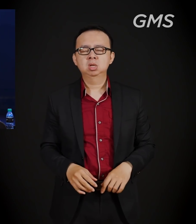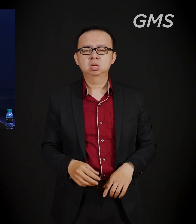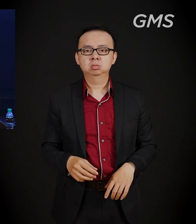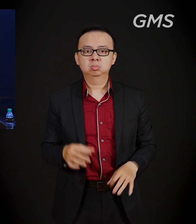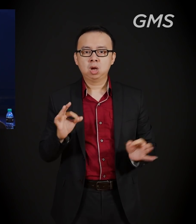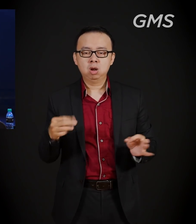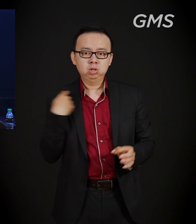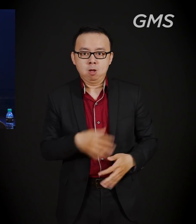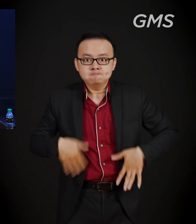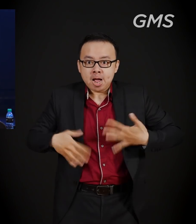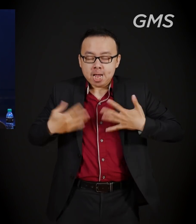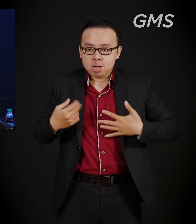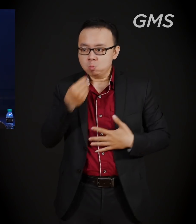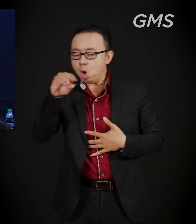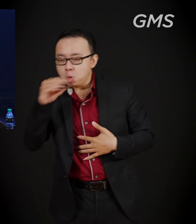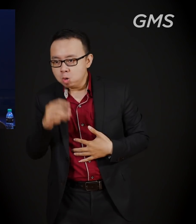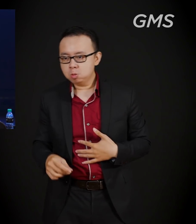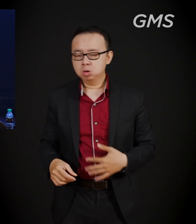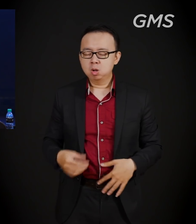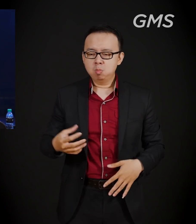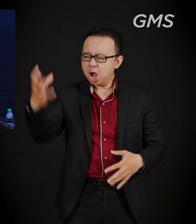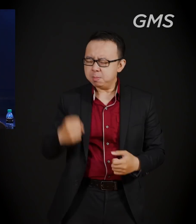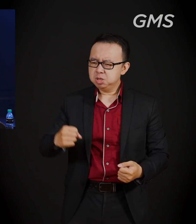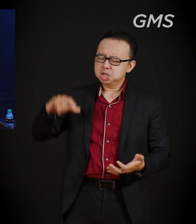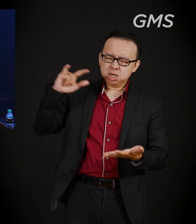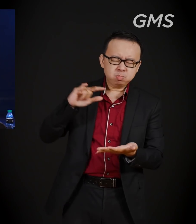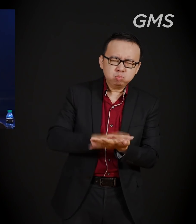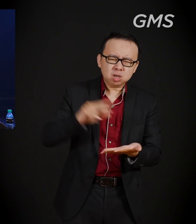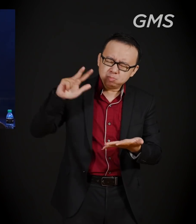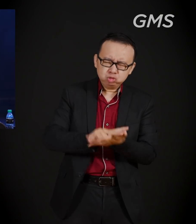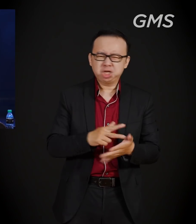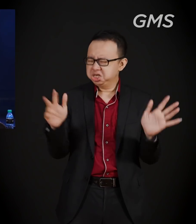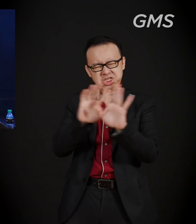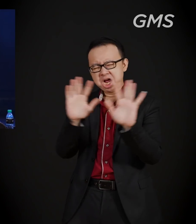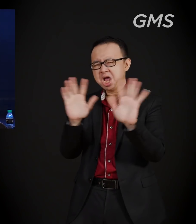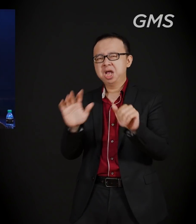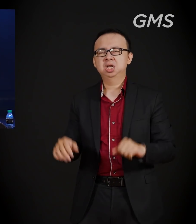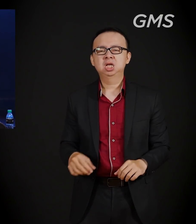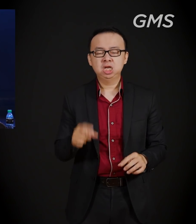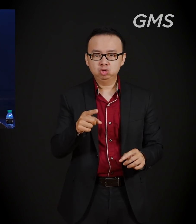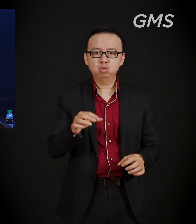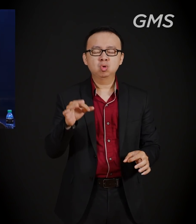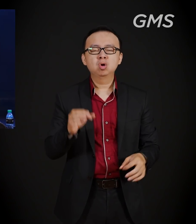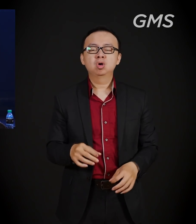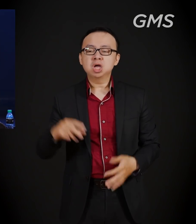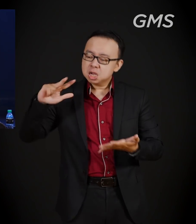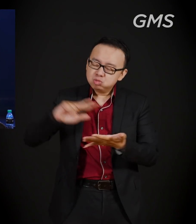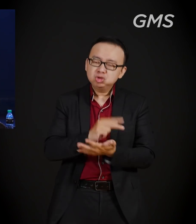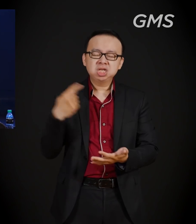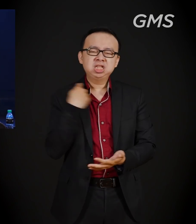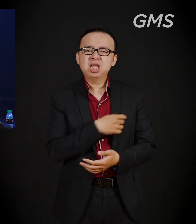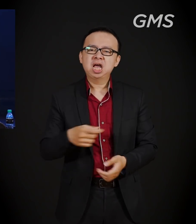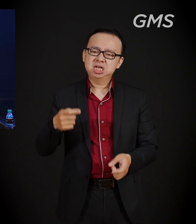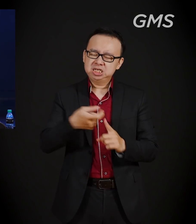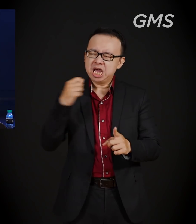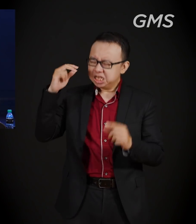kalau kita emosi bertindak. Jangan kalau kita emosi mengambil keputusan. Berarti suara kita, tindakan kita, keputusan kita dari setan. Karena apa?